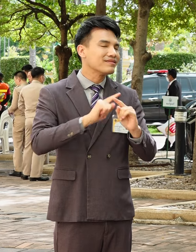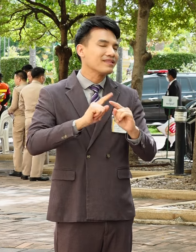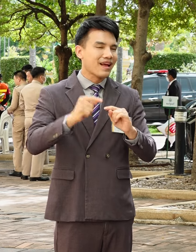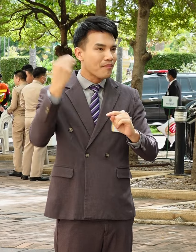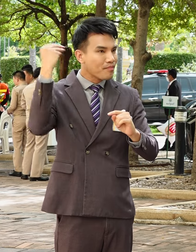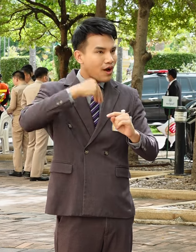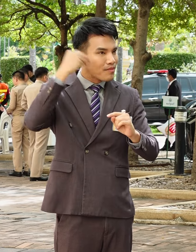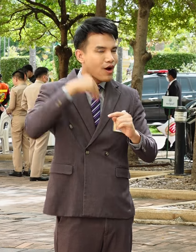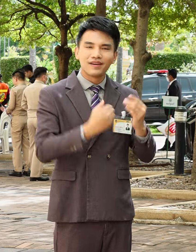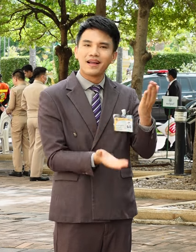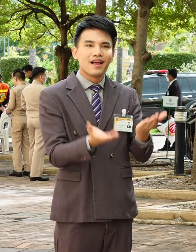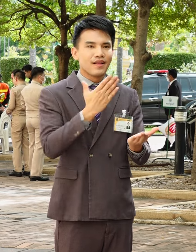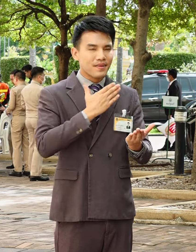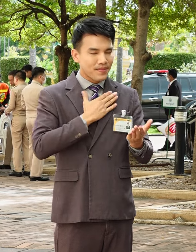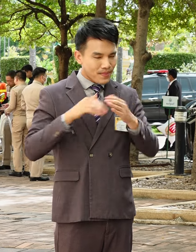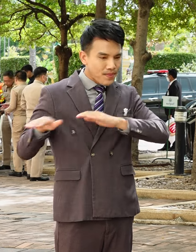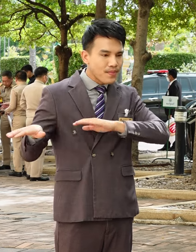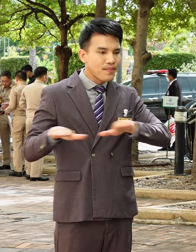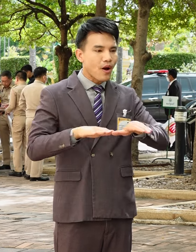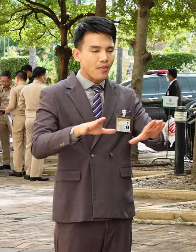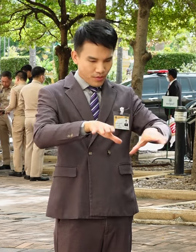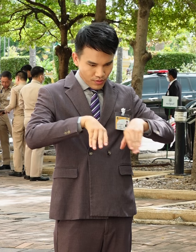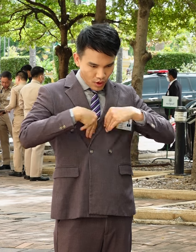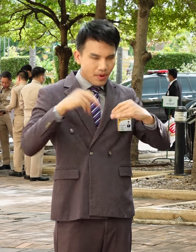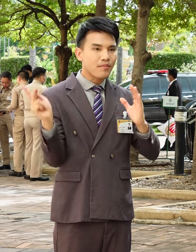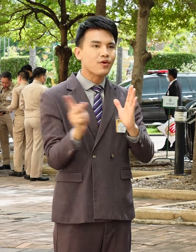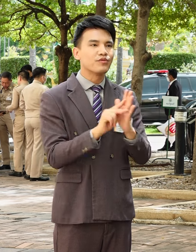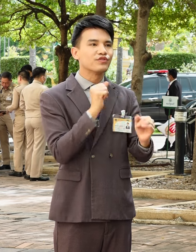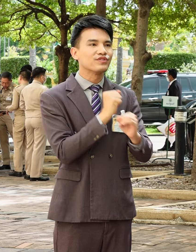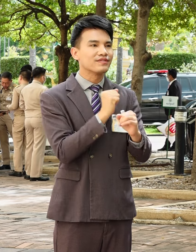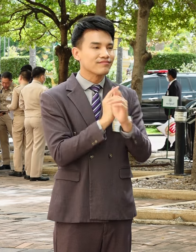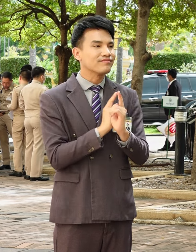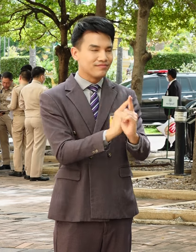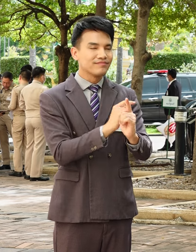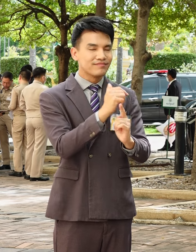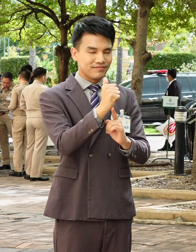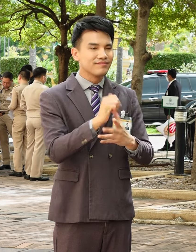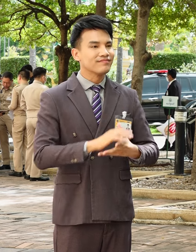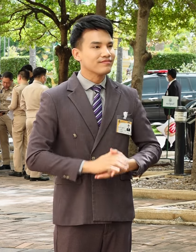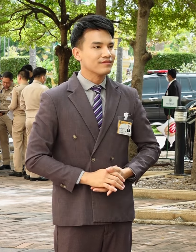ครับดังนั้นจะเป็นแบบใดเราก็พร้อมที่จะน้อมรับกติกาแล้วก็ดำเนินการในช่ว